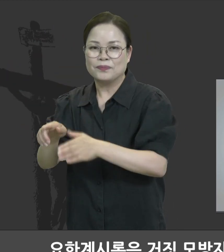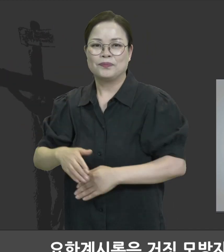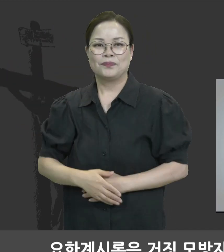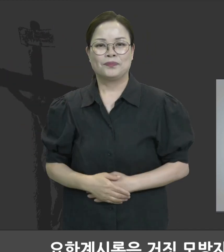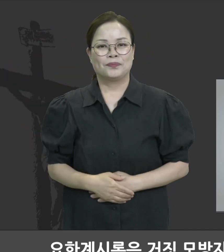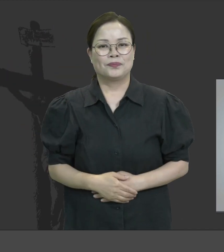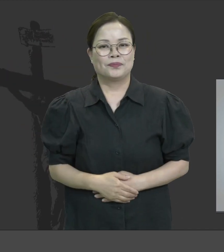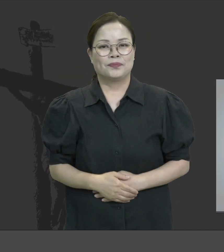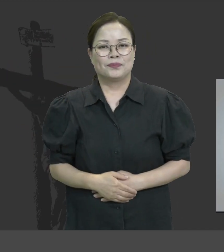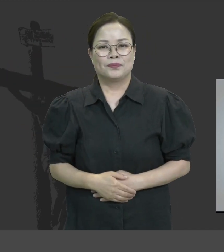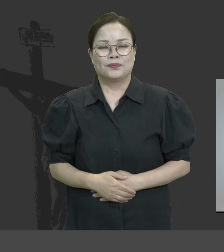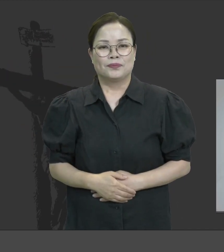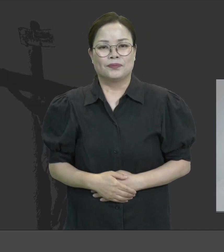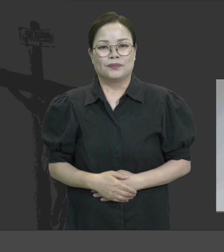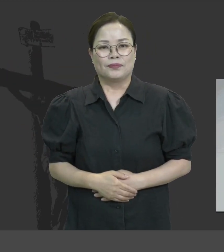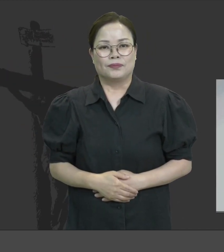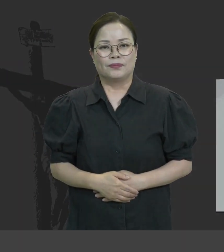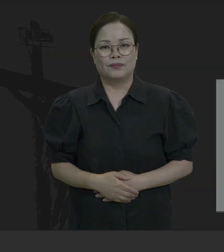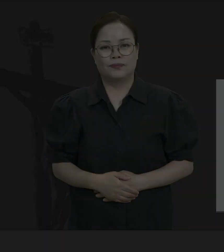보여줍니다.